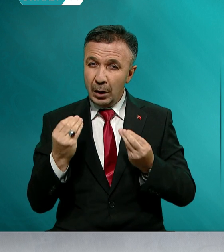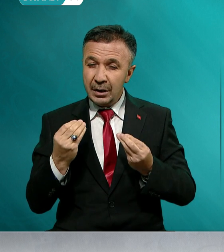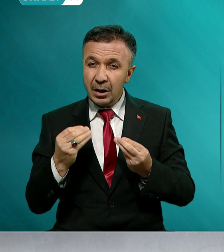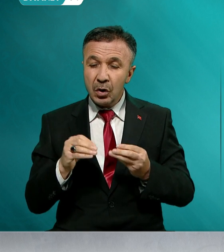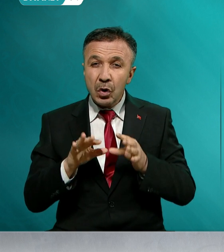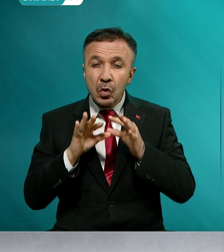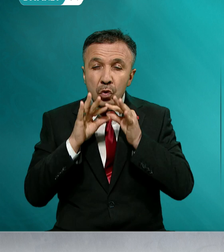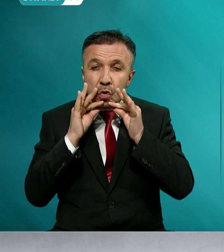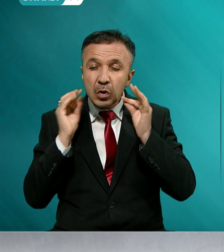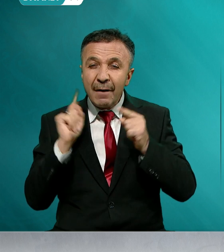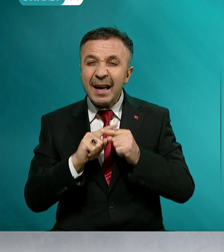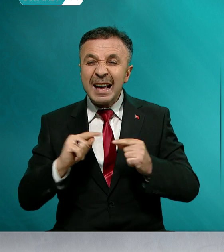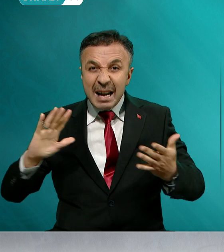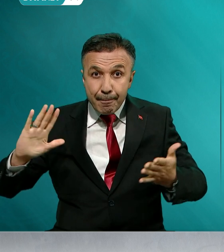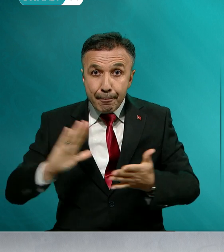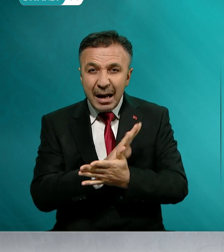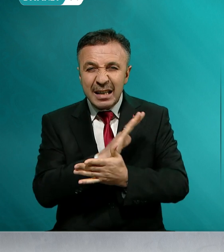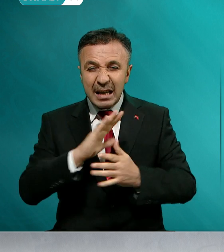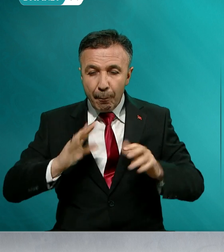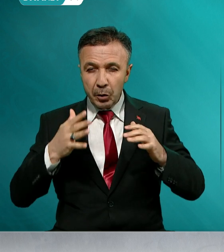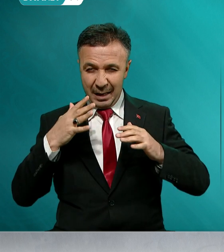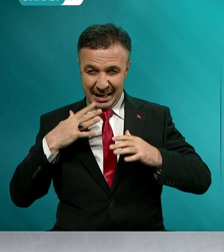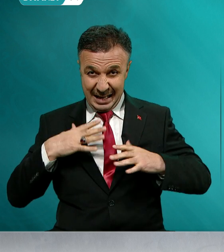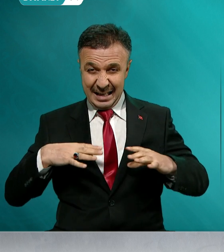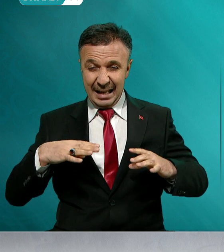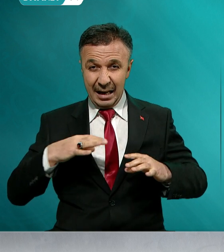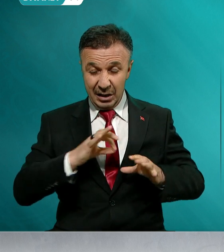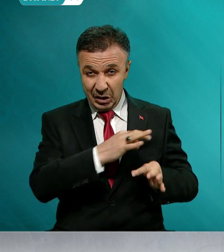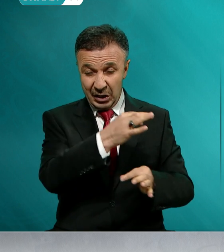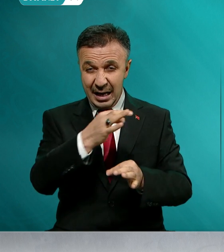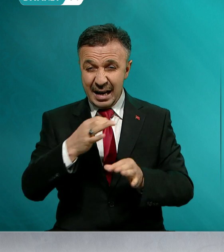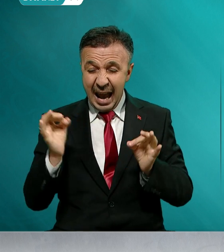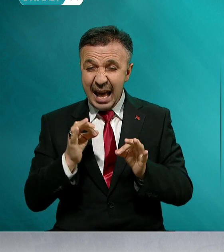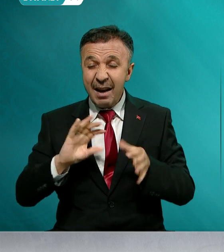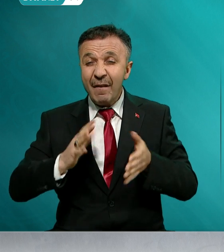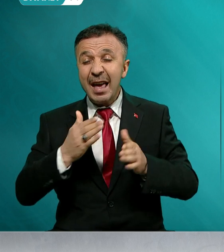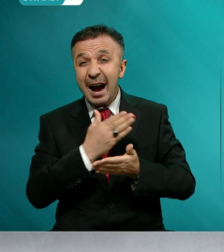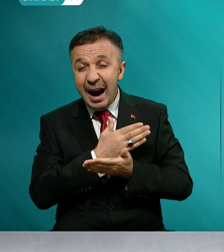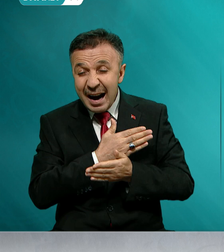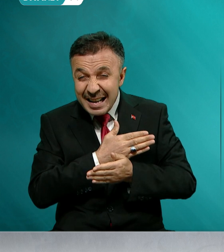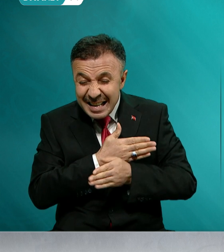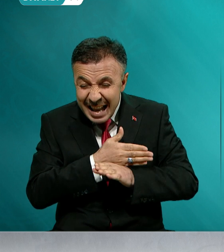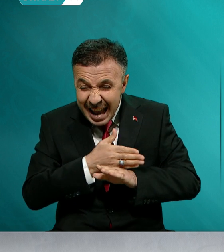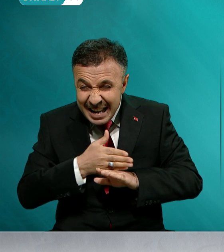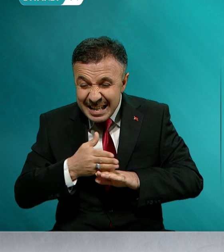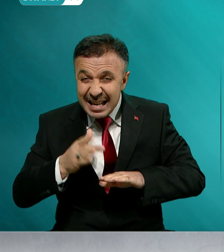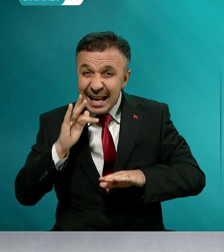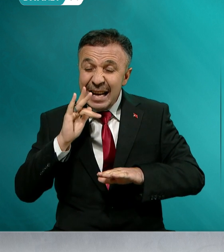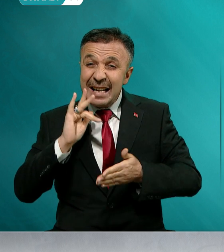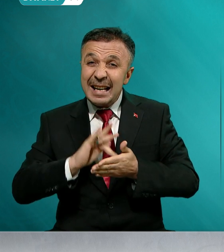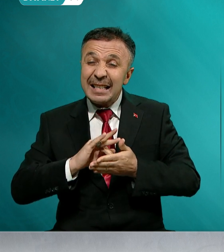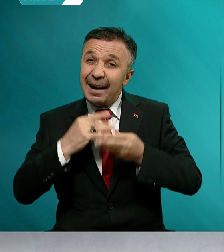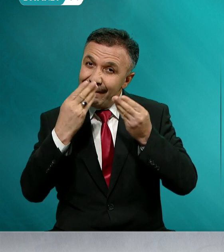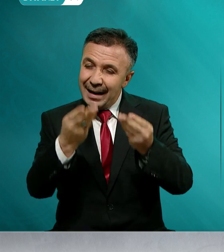ve barışa kastedenler er ya da geç cezasını bulacaktır Aziz